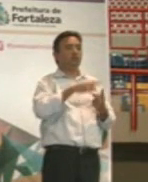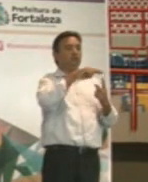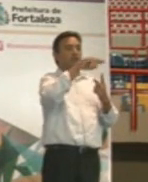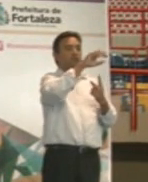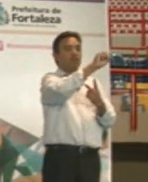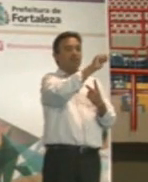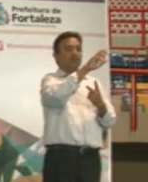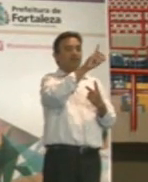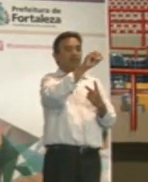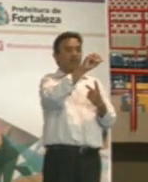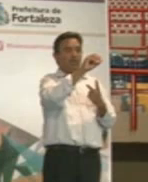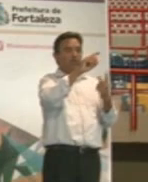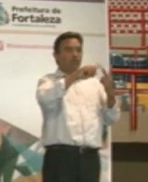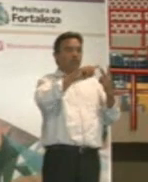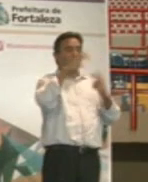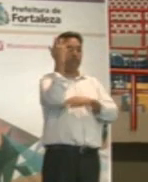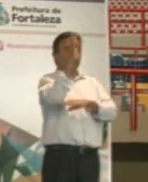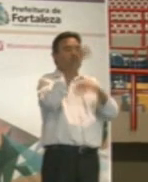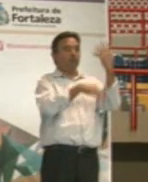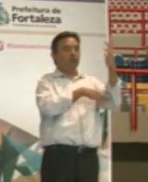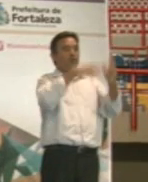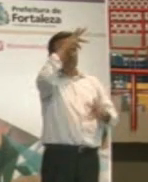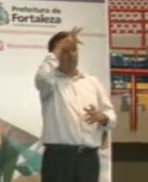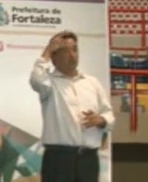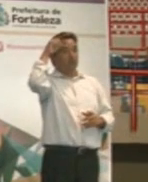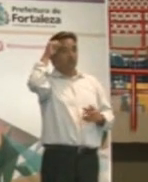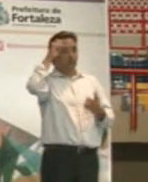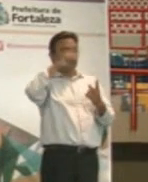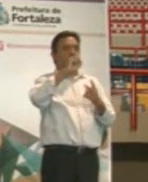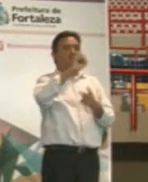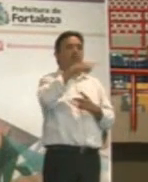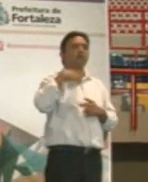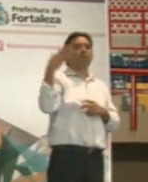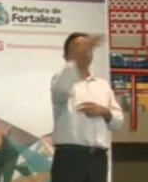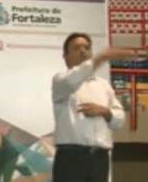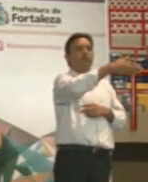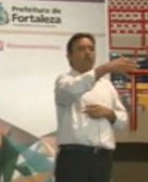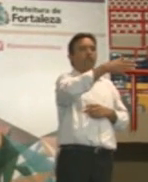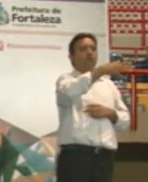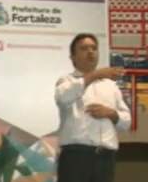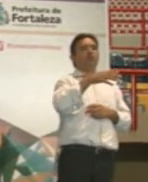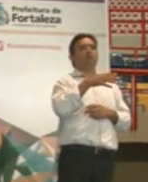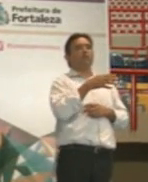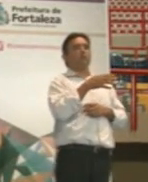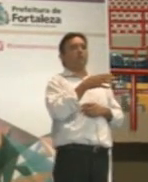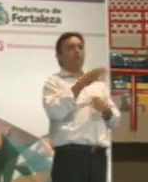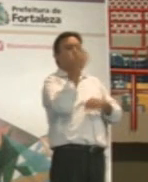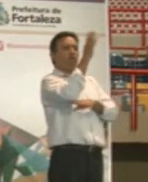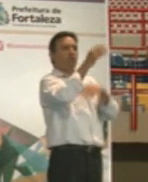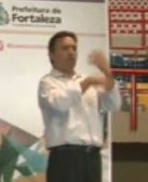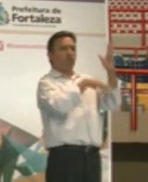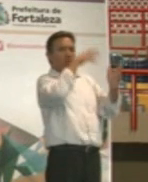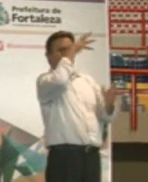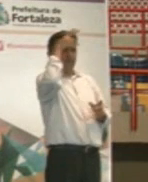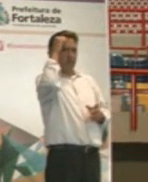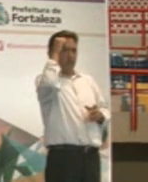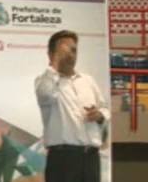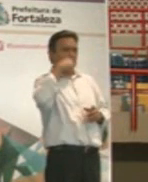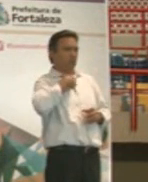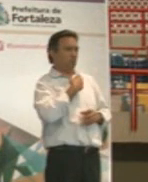onde é que agora eles estão indo? Rapaz, se eu for para a Amazônia, eu vou arrumar muita confusão legal. Então eu vou